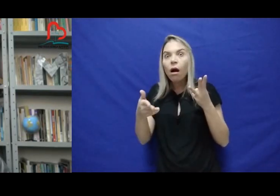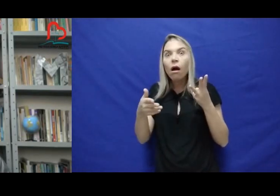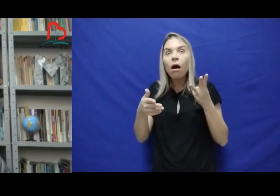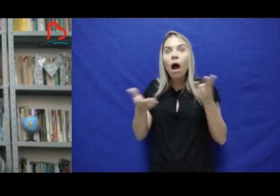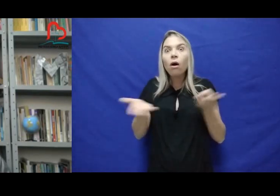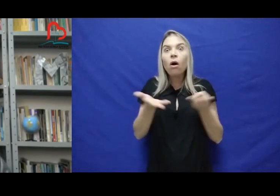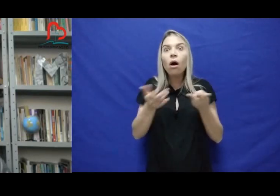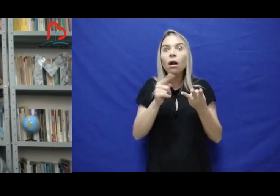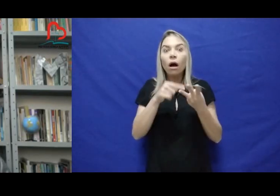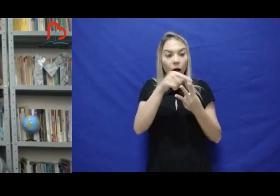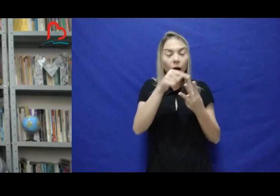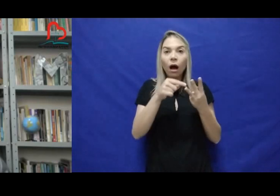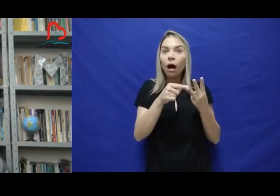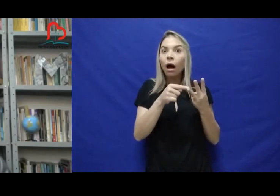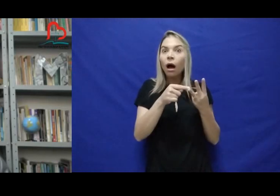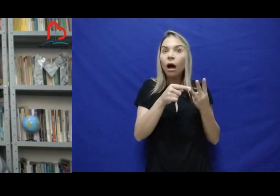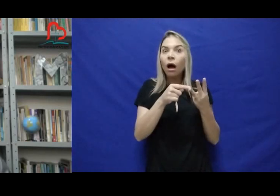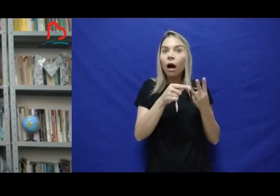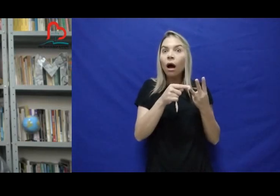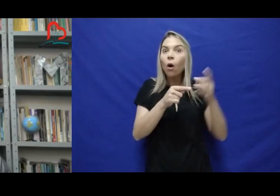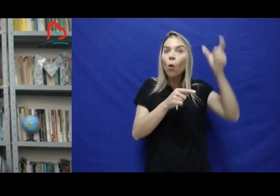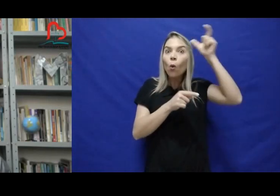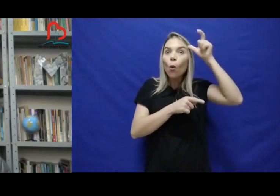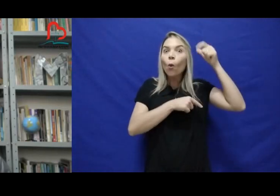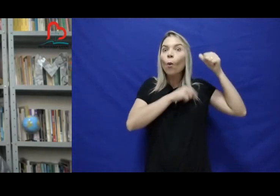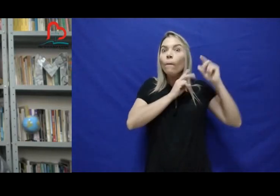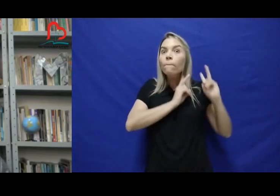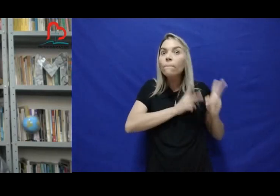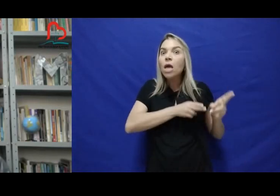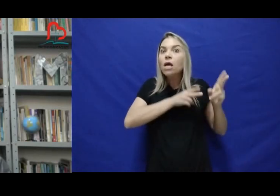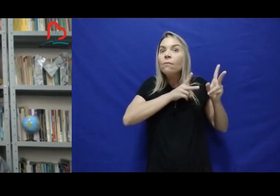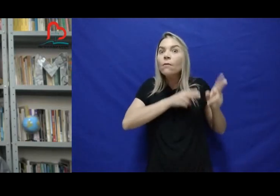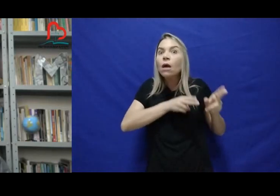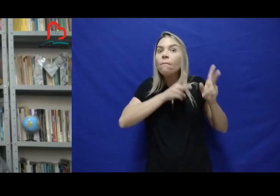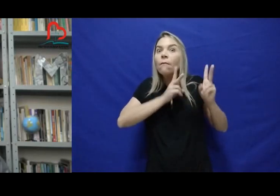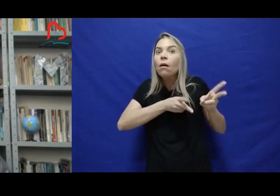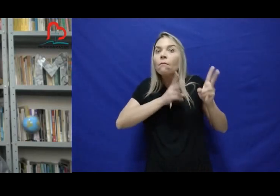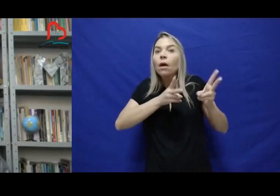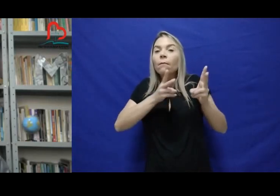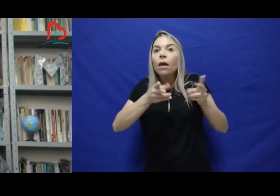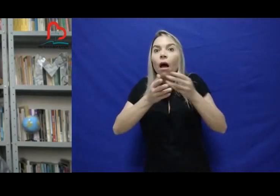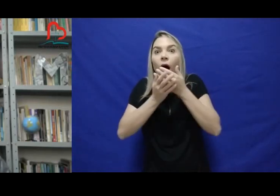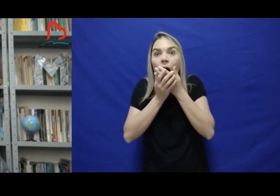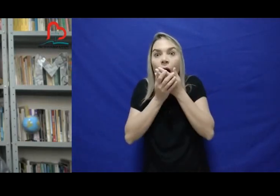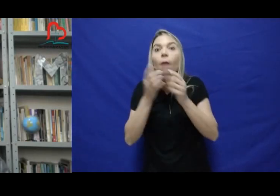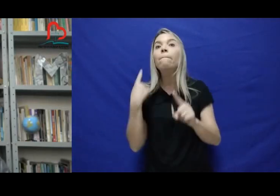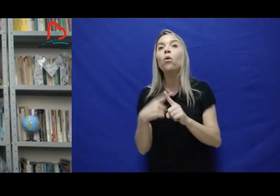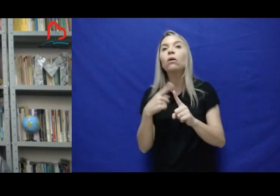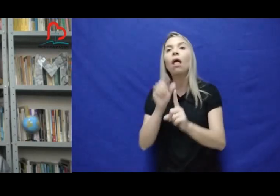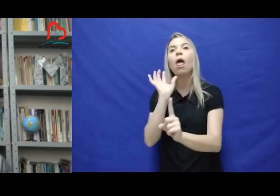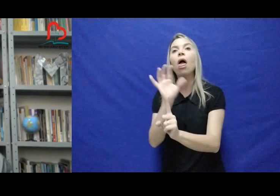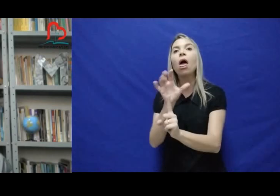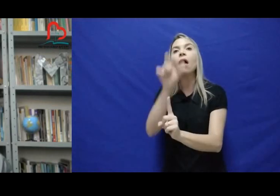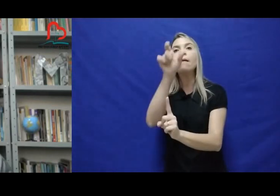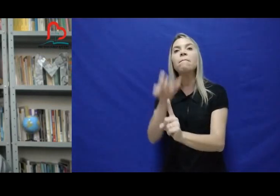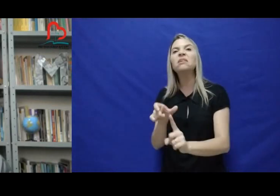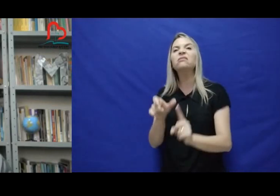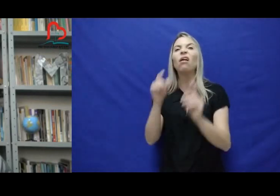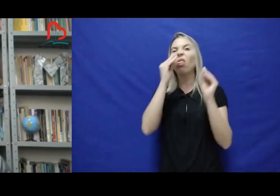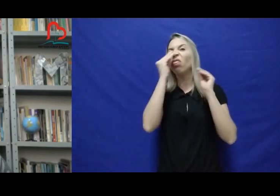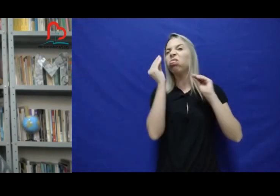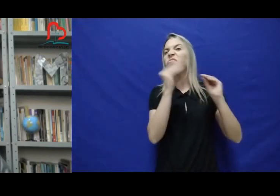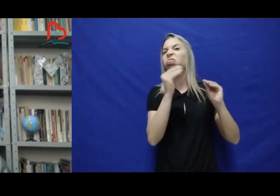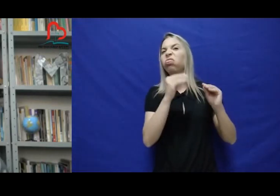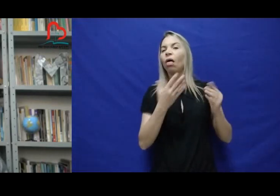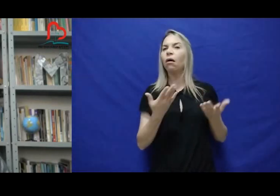normalmente consegue atingir e transtornar a vida de quem ainda não tem toda a satisfação em